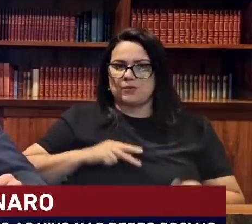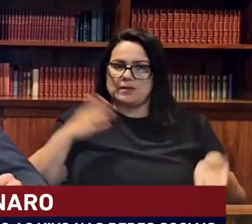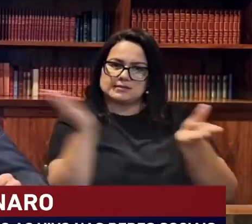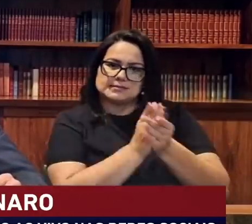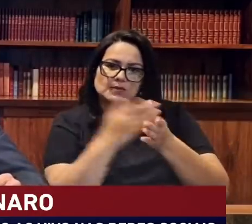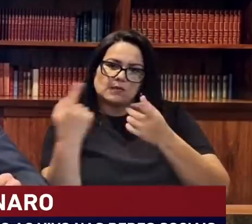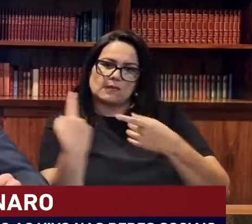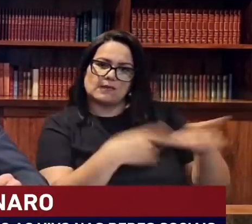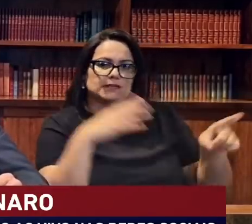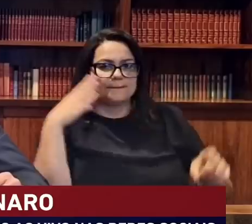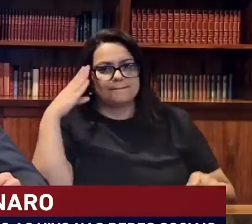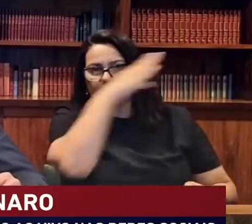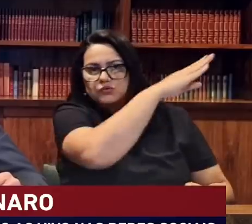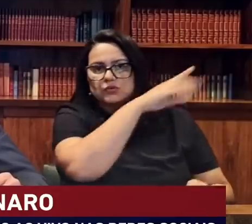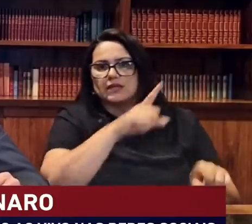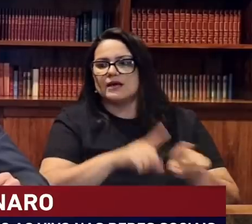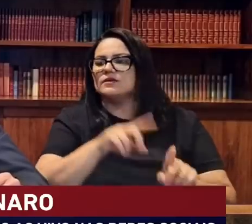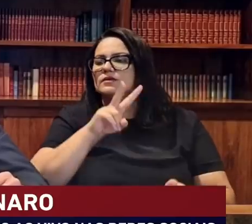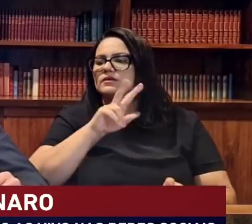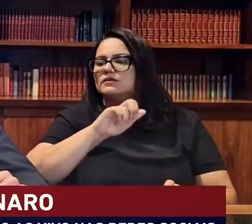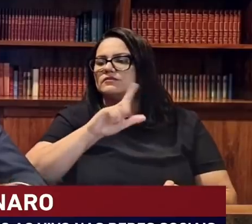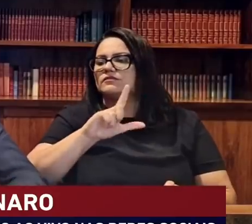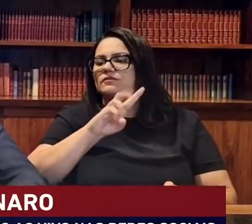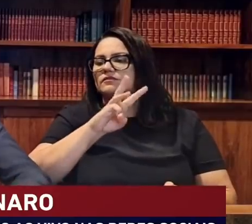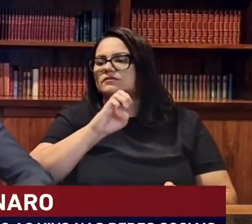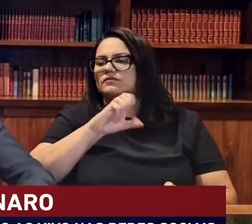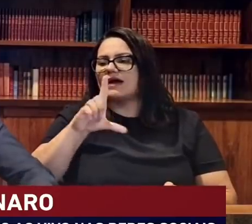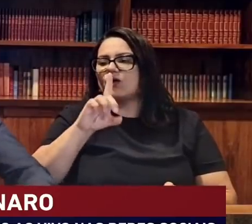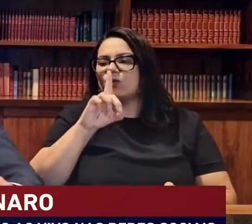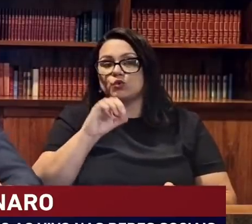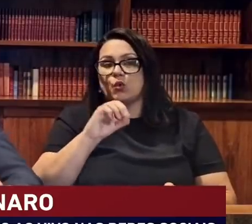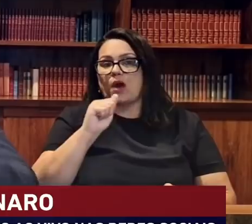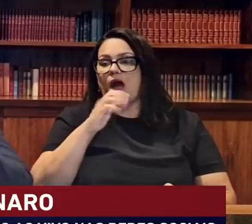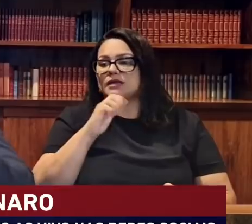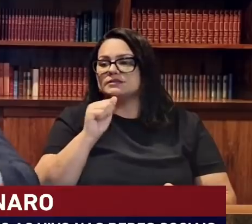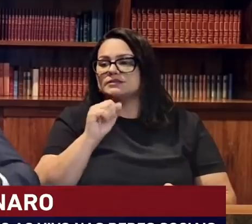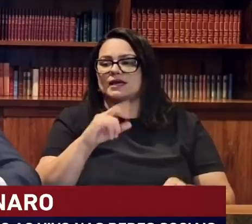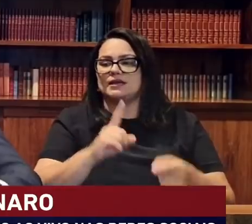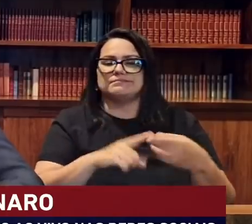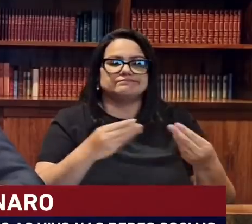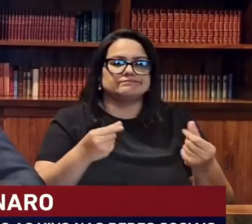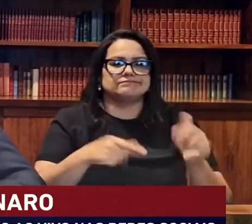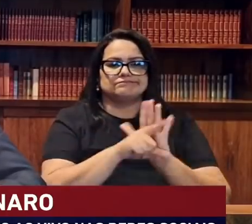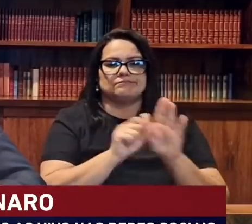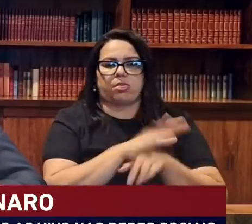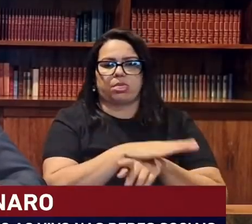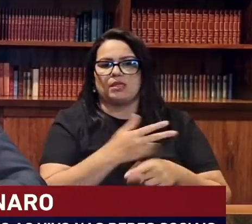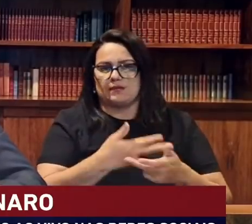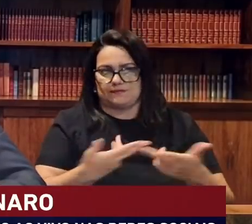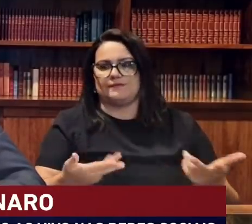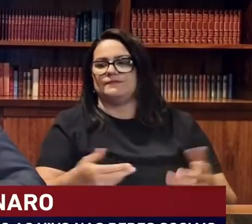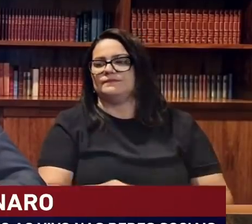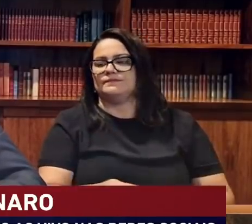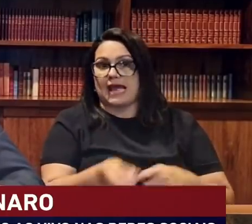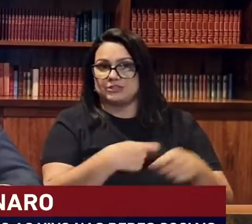contra Bolsonaro e Valdo Açaí por improbidade administrativa. Está escrito aí embaixo.